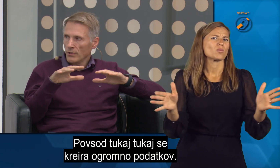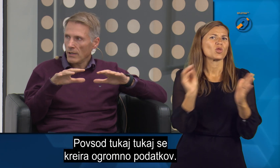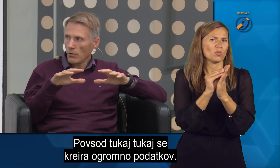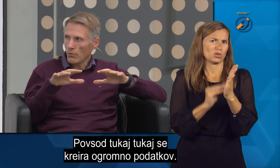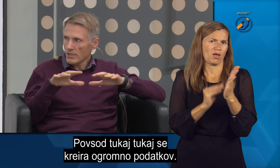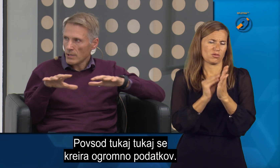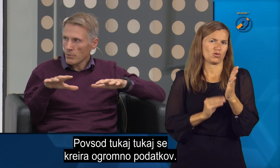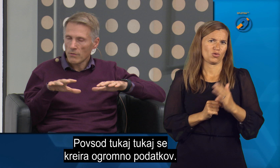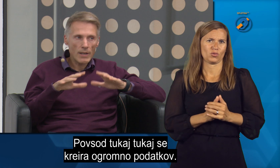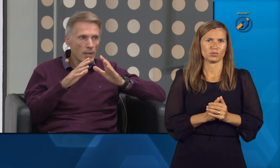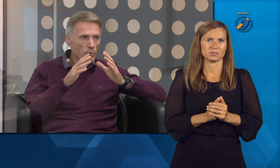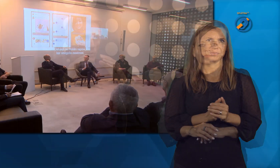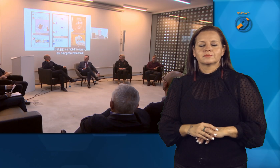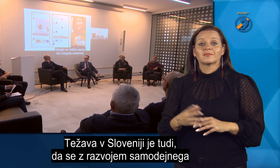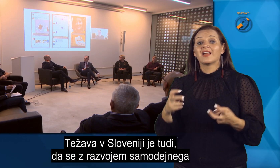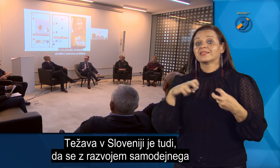ogromno podatkov.